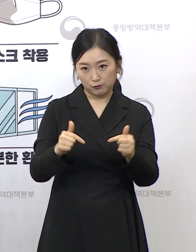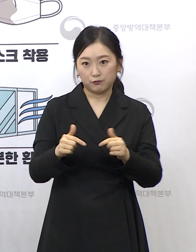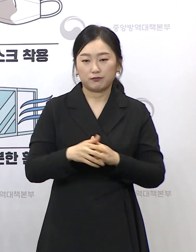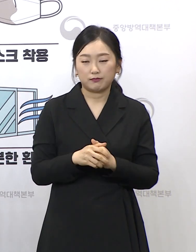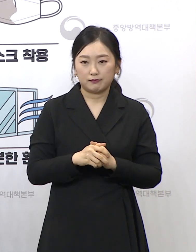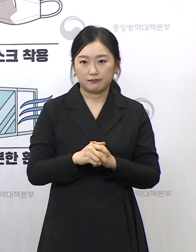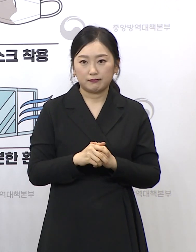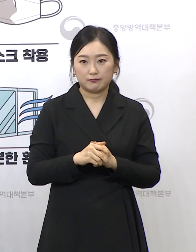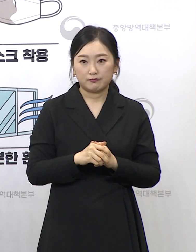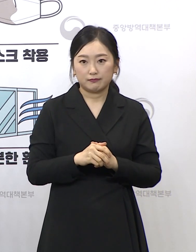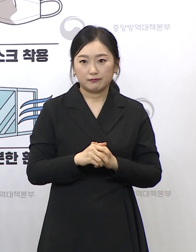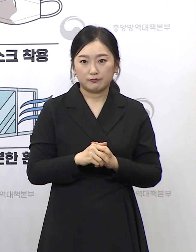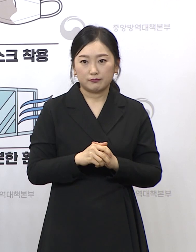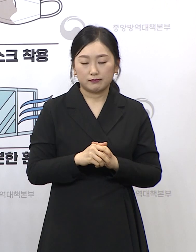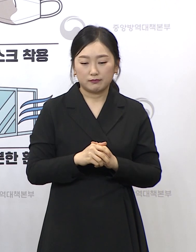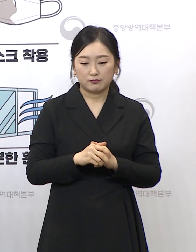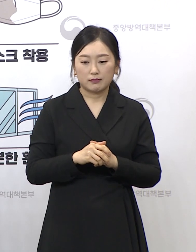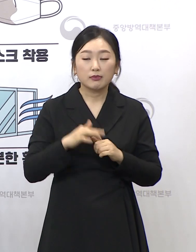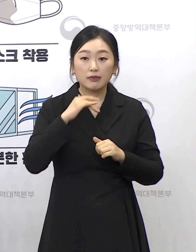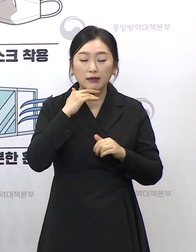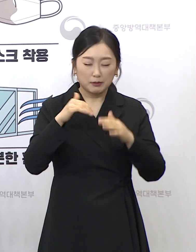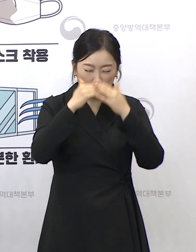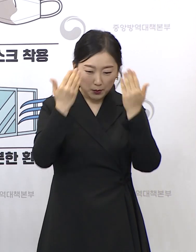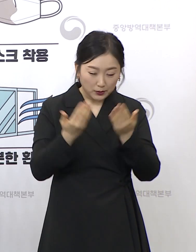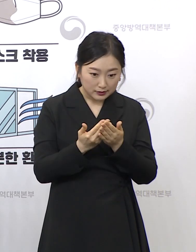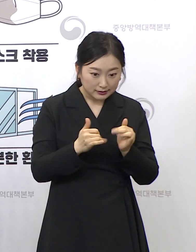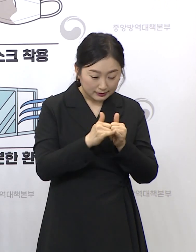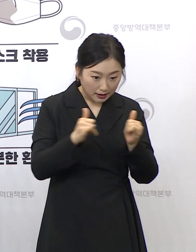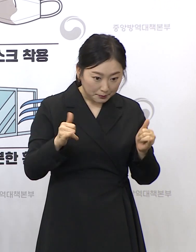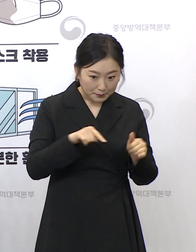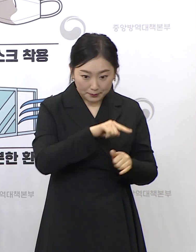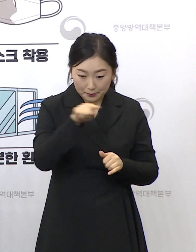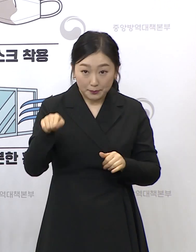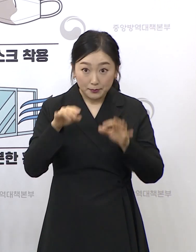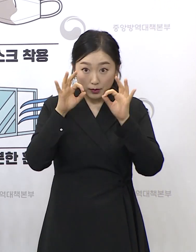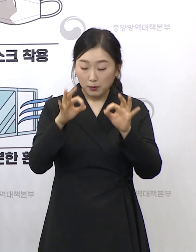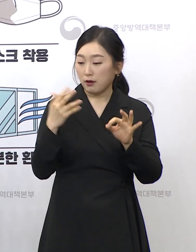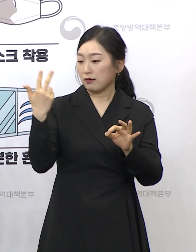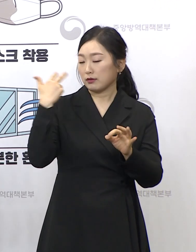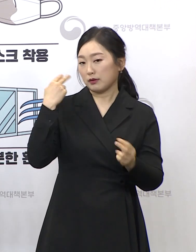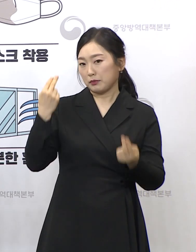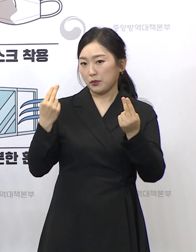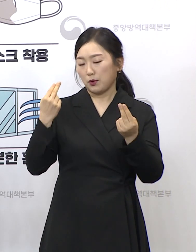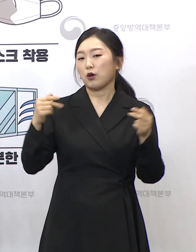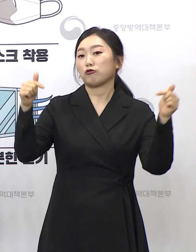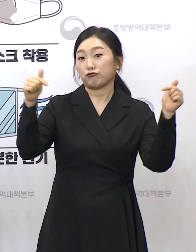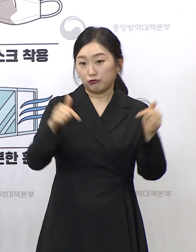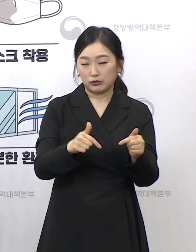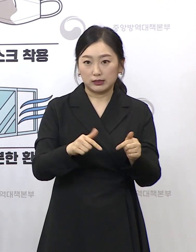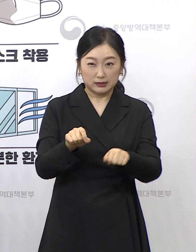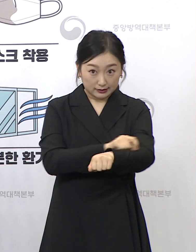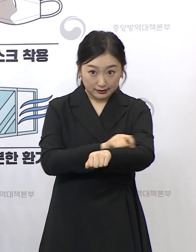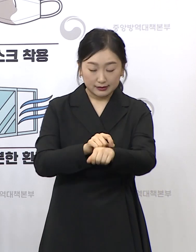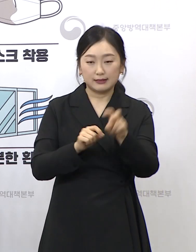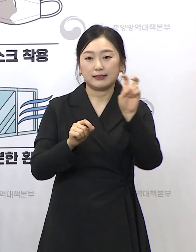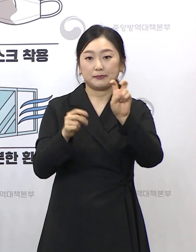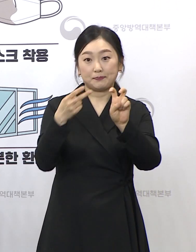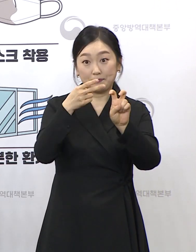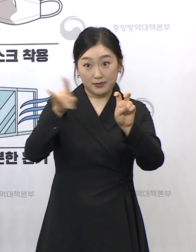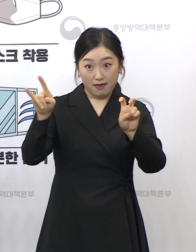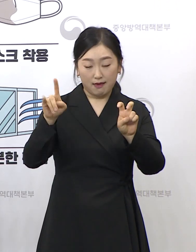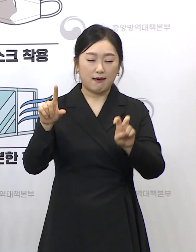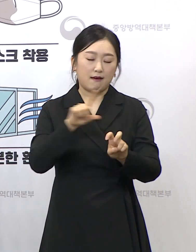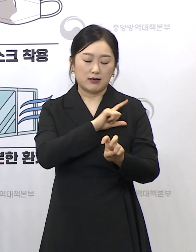감소하였습니다. 모든 연령군에서 전주 대비 발생이 감소한 가운데 20대에서 감소의